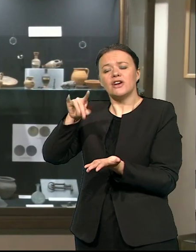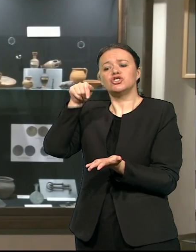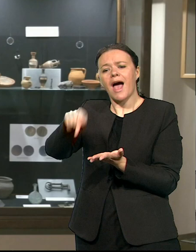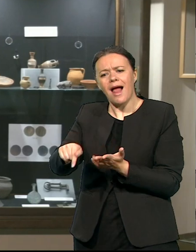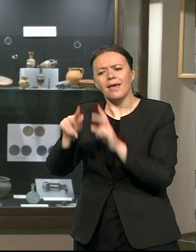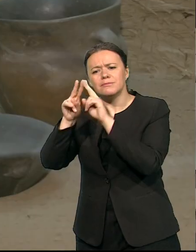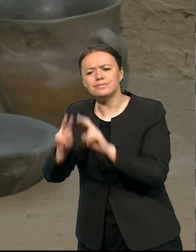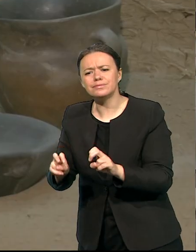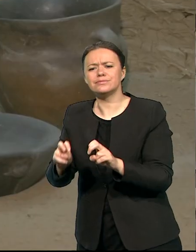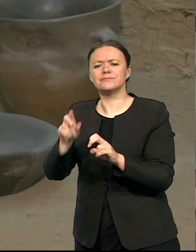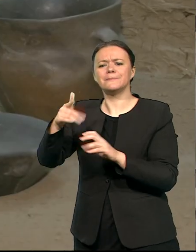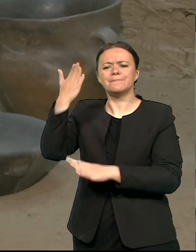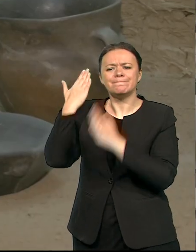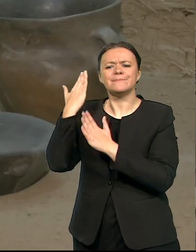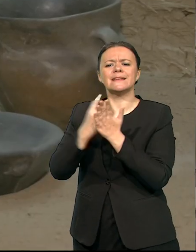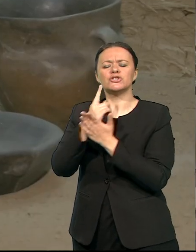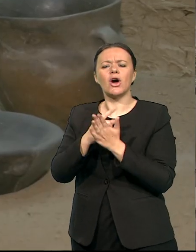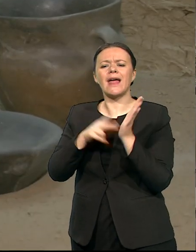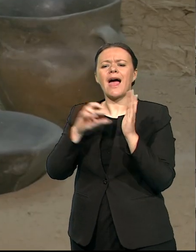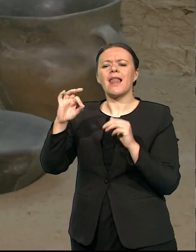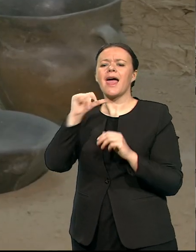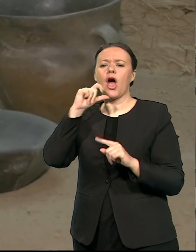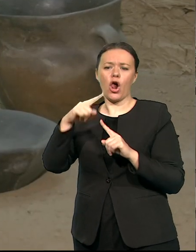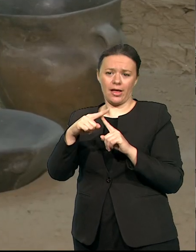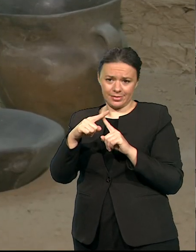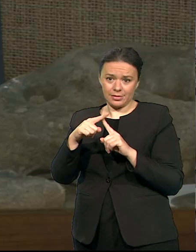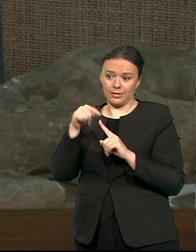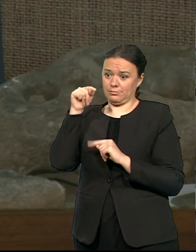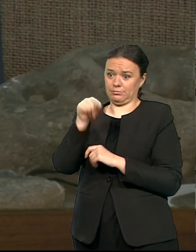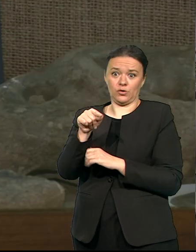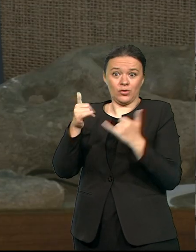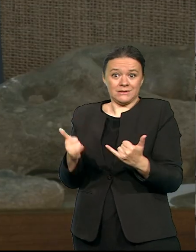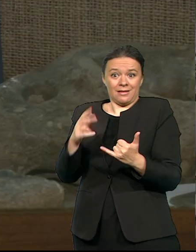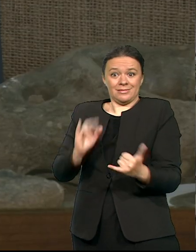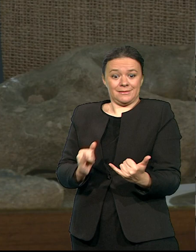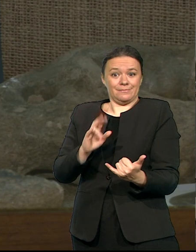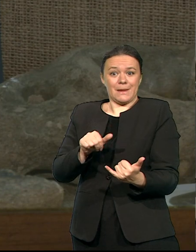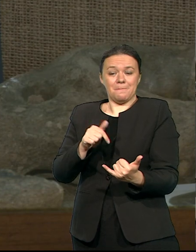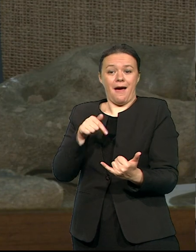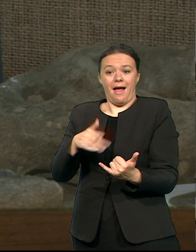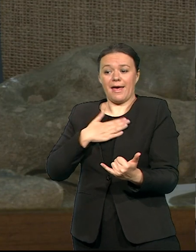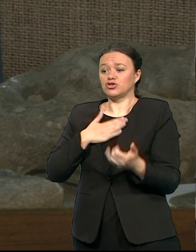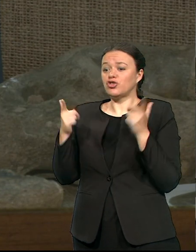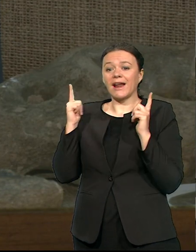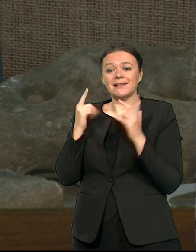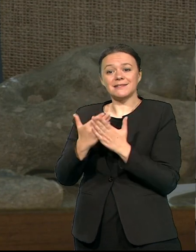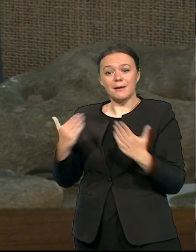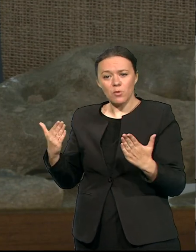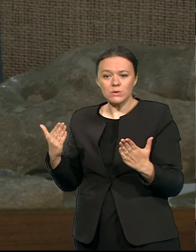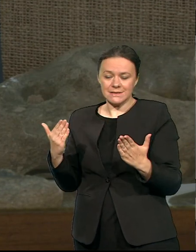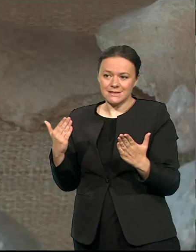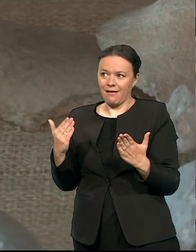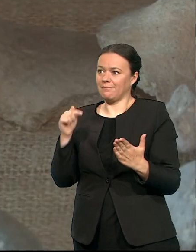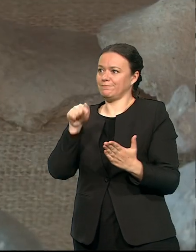neolitske kulture i svi ti predmeti danas su izloženi u našem gradskom muzeju. Vrlo su bitni za proučavanje bogate prošlosti